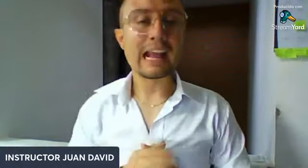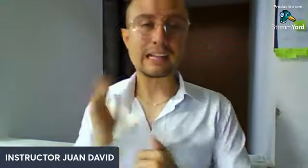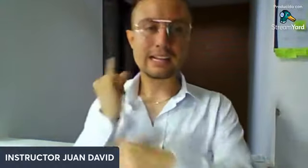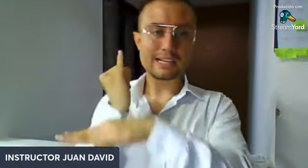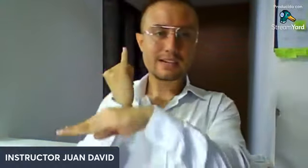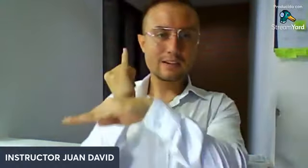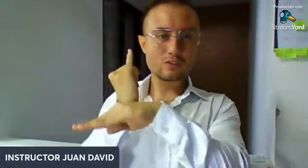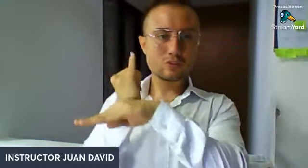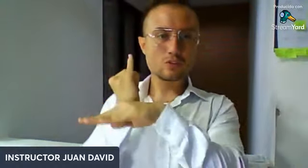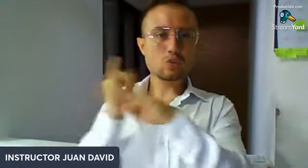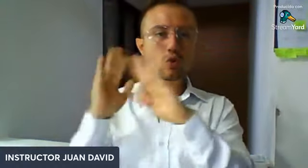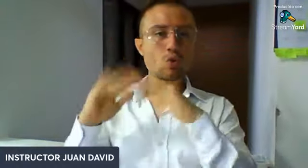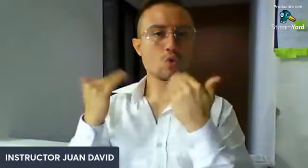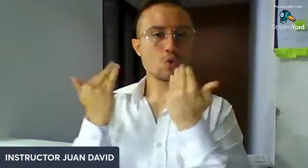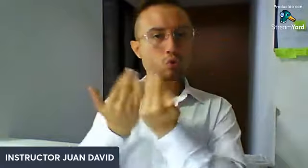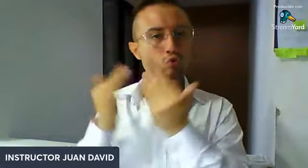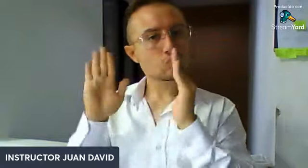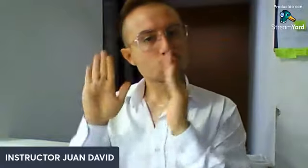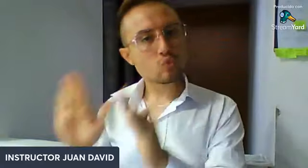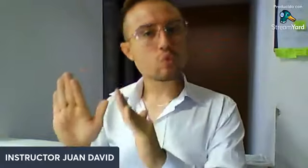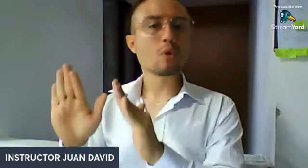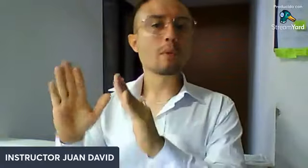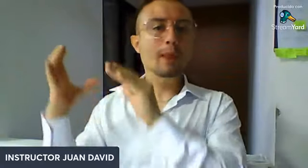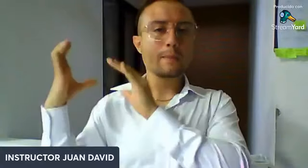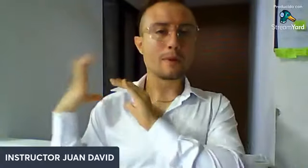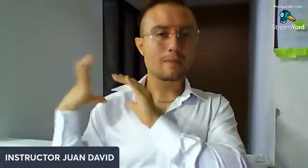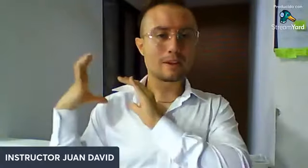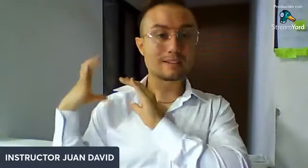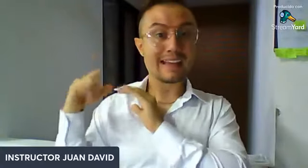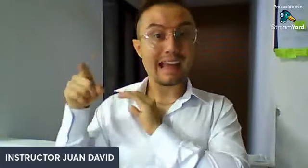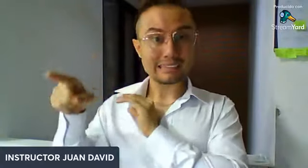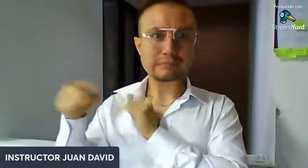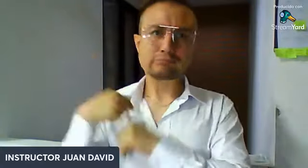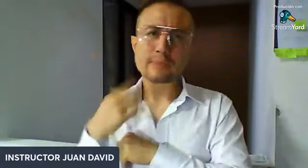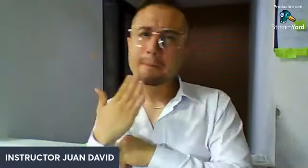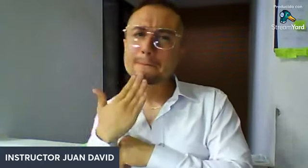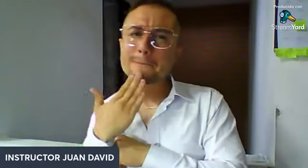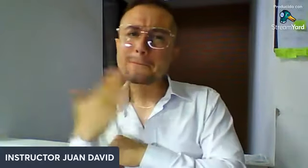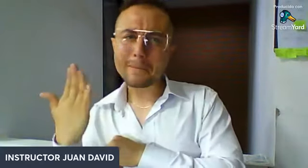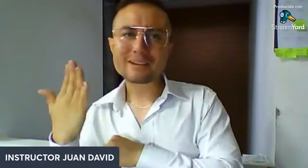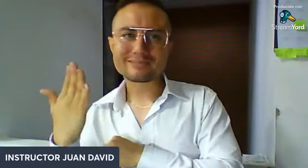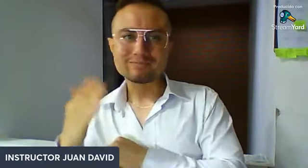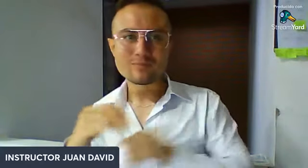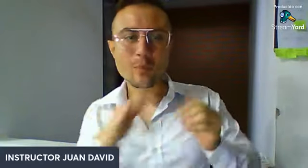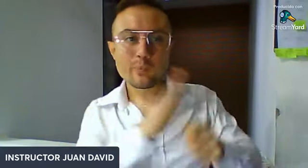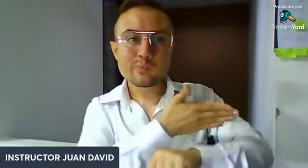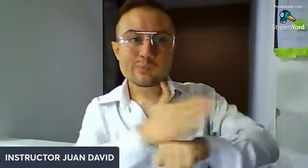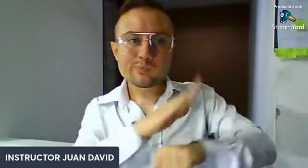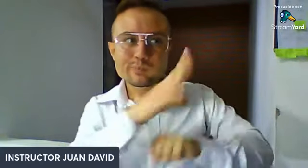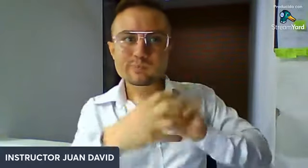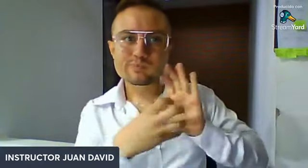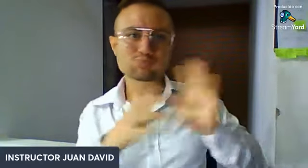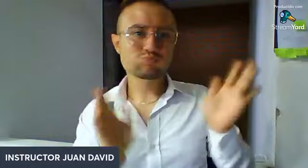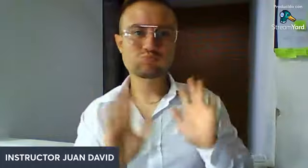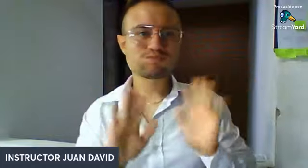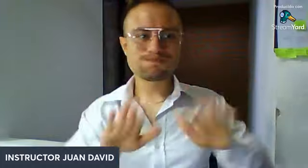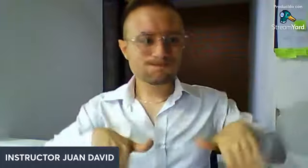video es de la institución es de una institución educativa de